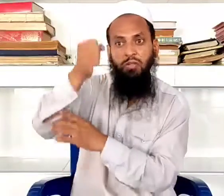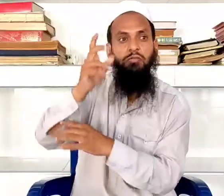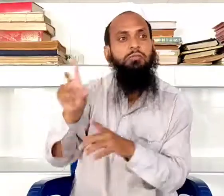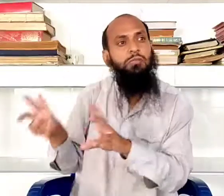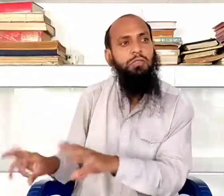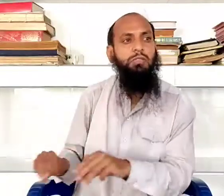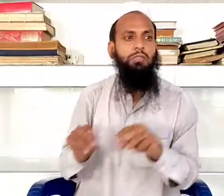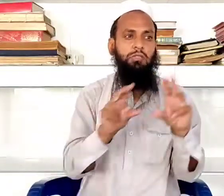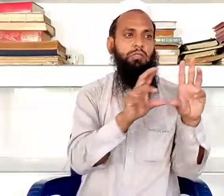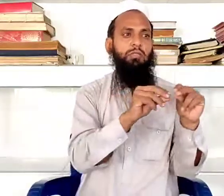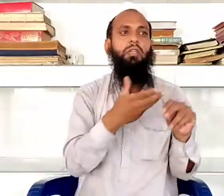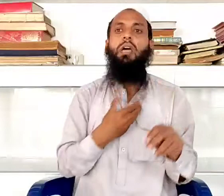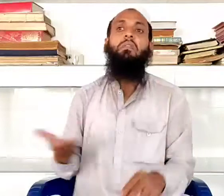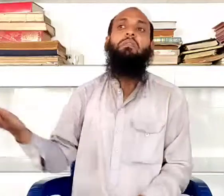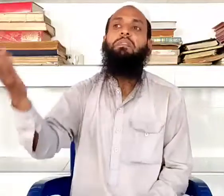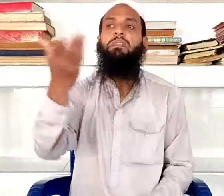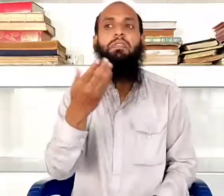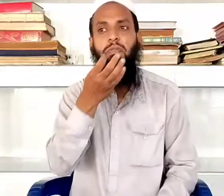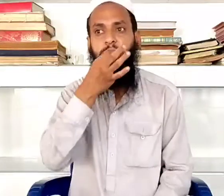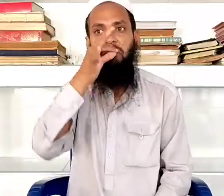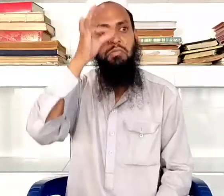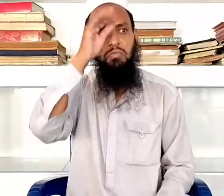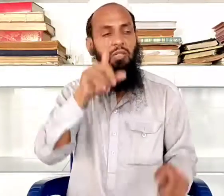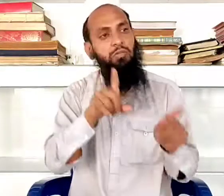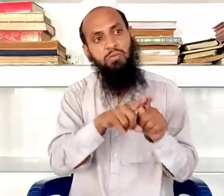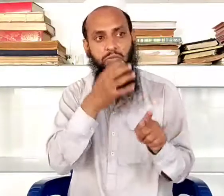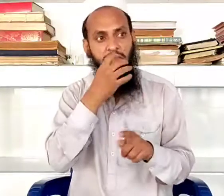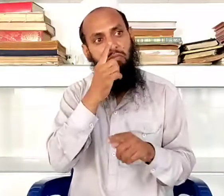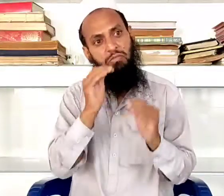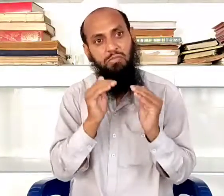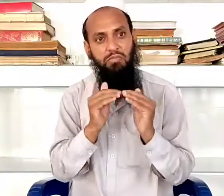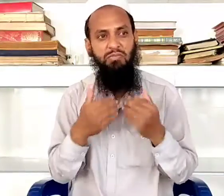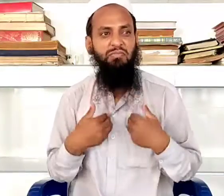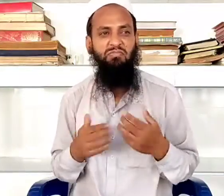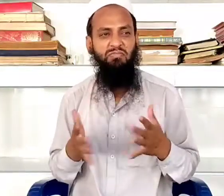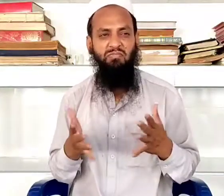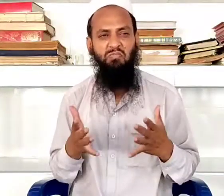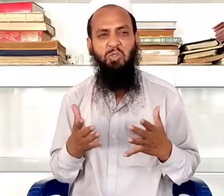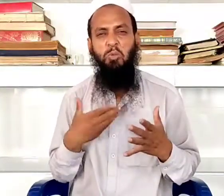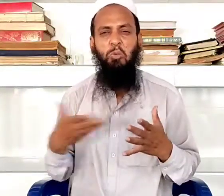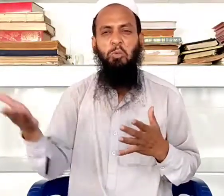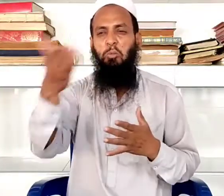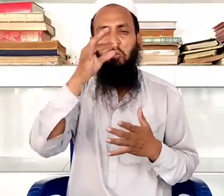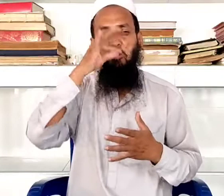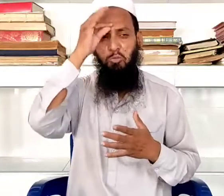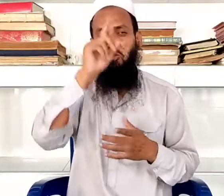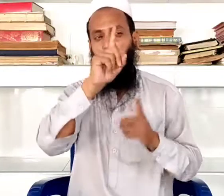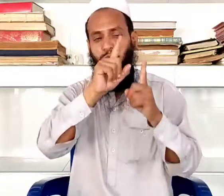اللہ صلی اللہ علیہ وسلم نے دادا جان دی حضرت جناب عبد المطلب نے اس واسطے نبی